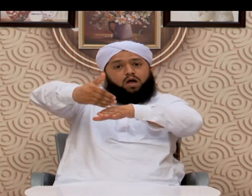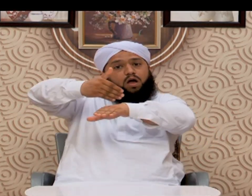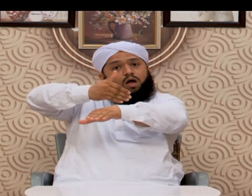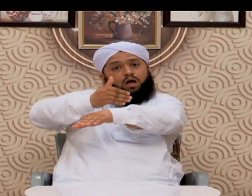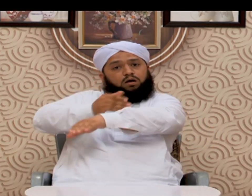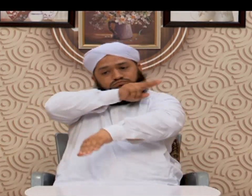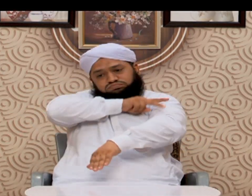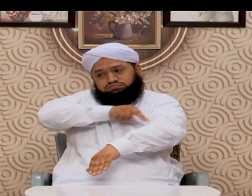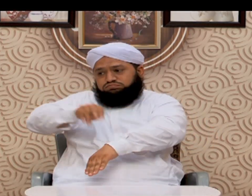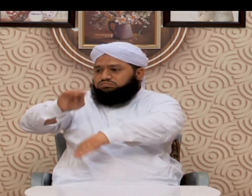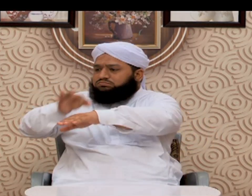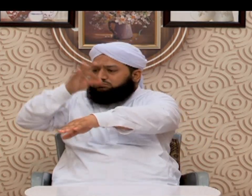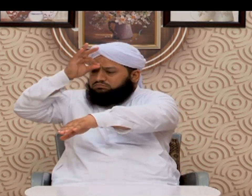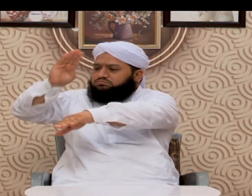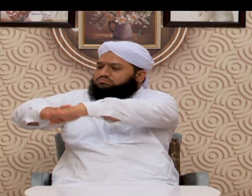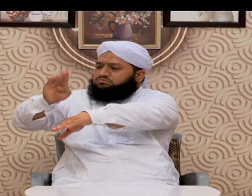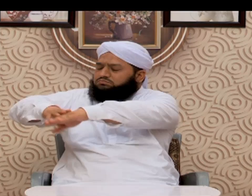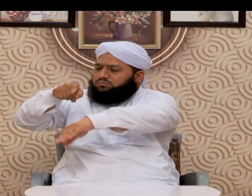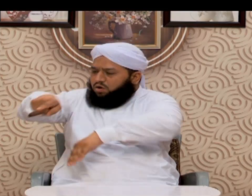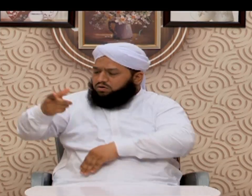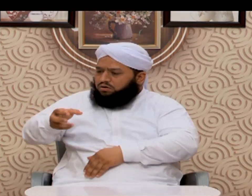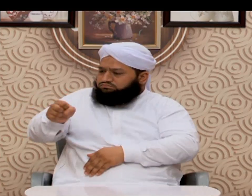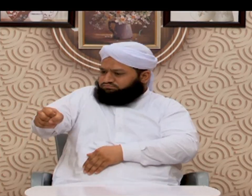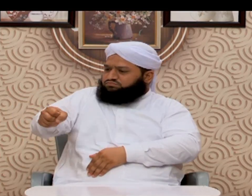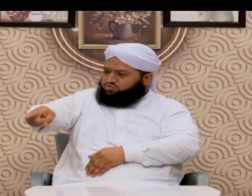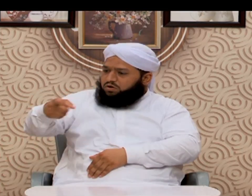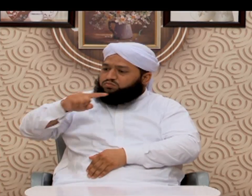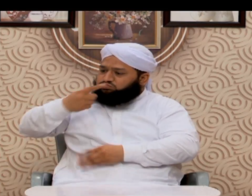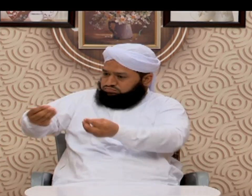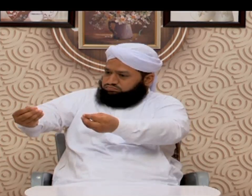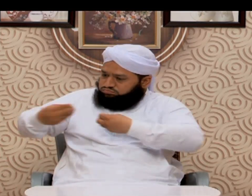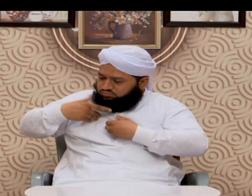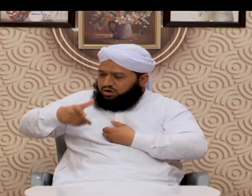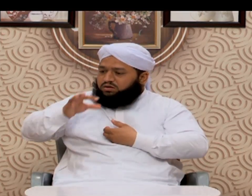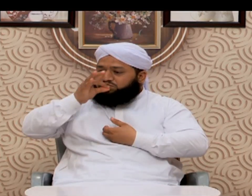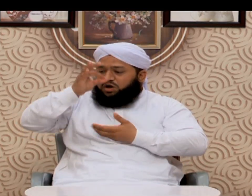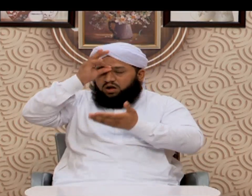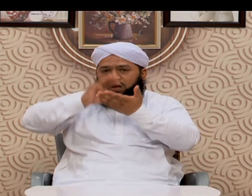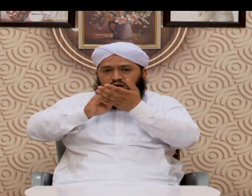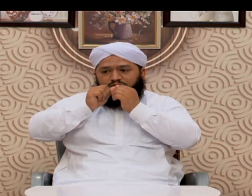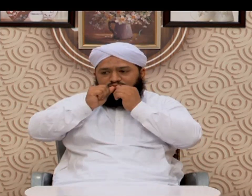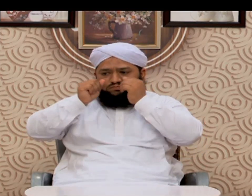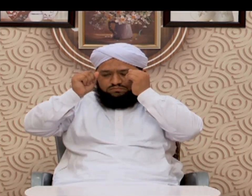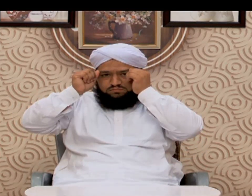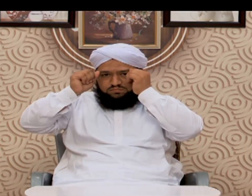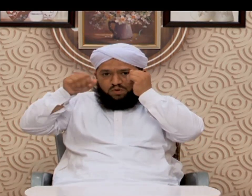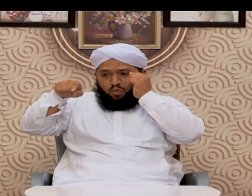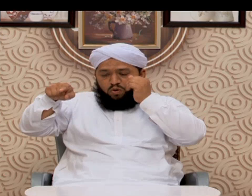صلی اللہ علیہ وآلہ وسلم سے سختی کے ساتھ تقاضا کیا، اور آپ صلی اللہ علیہ وآلہ وسلم کا